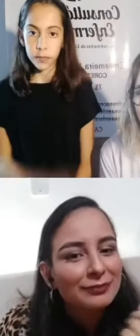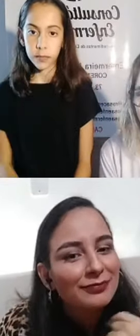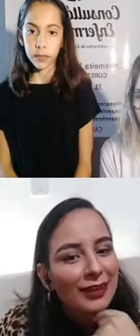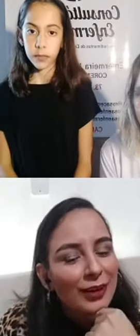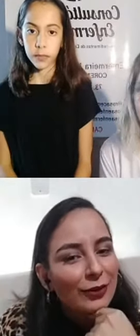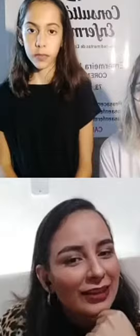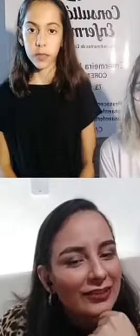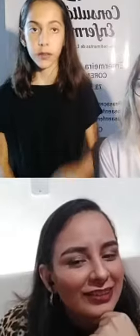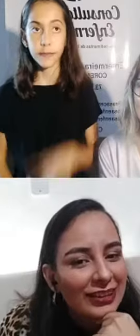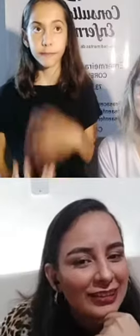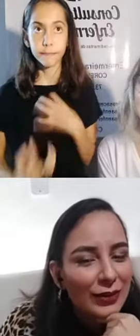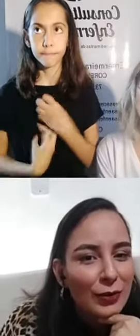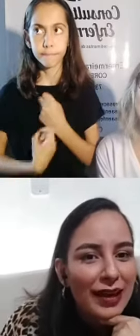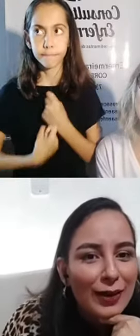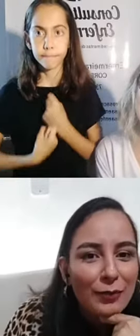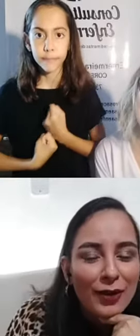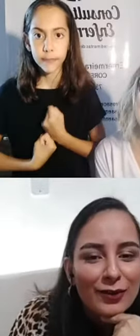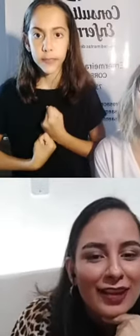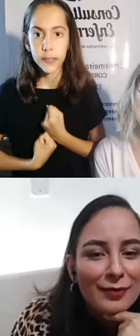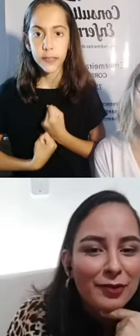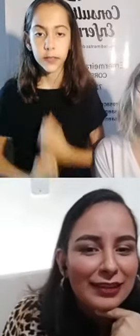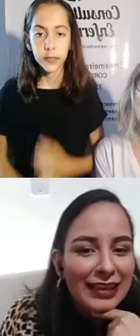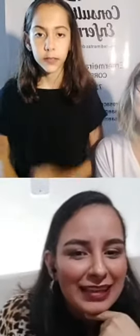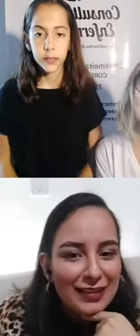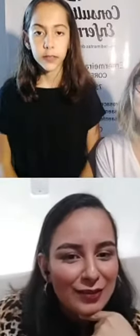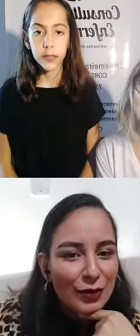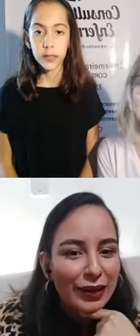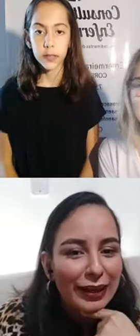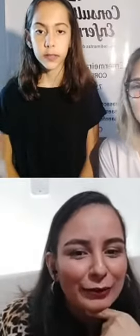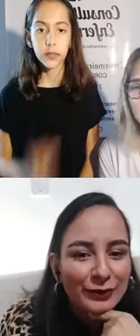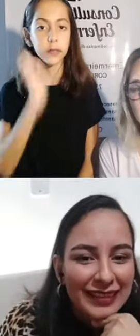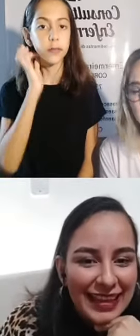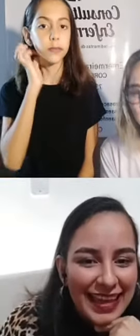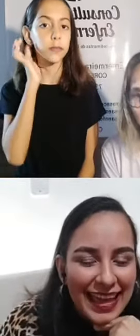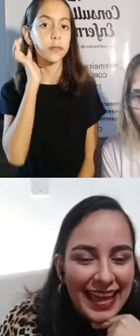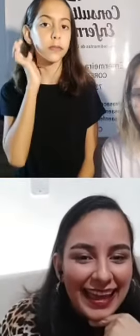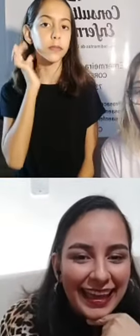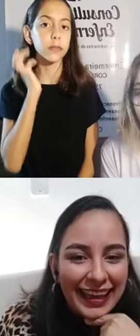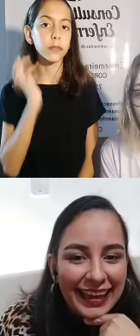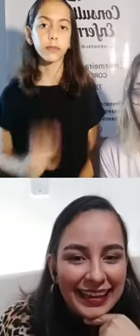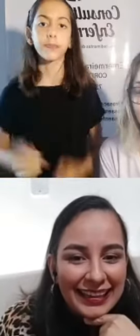né? Falei, gente, como é que eu posso responder quem sou eu?